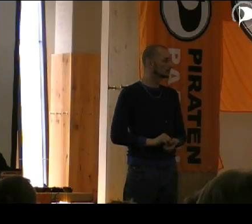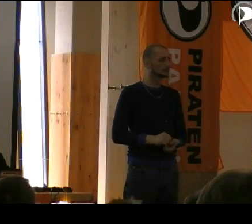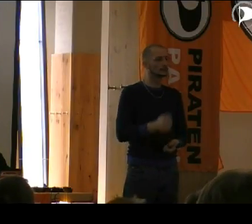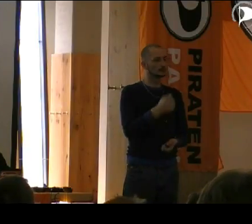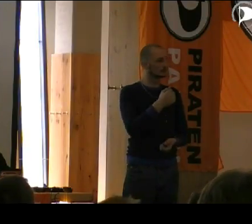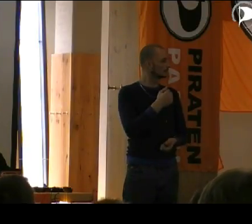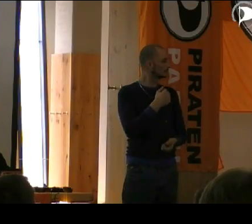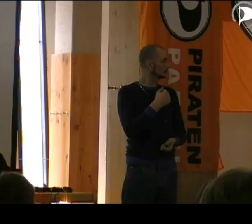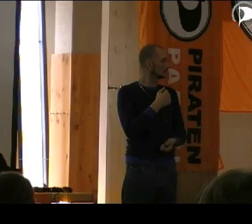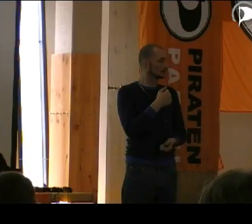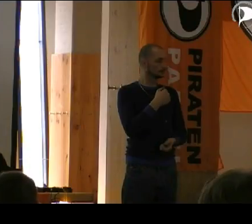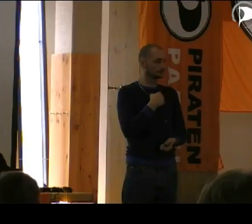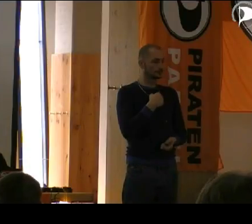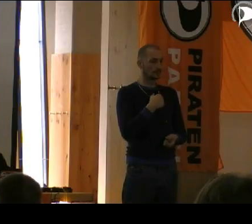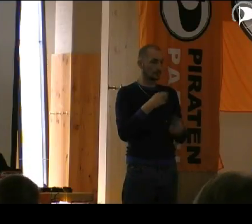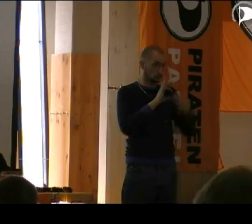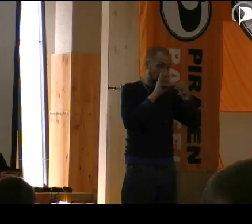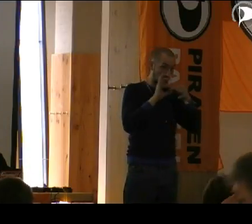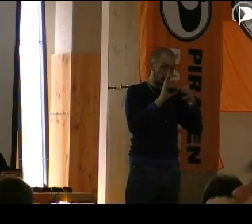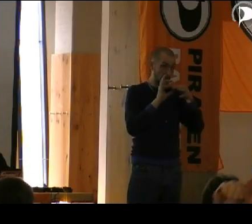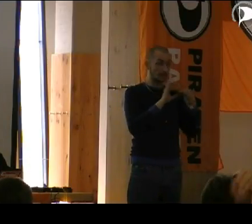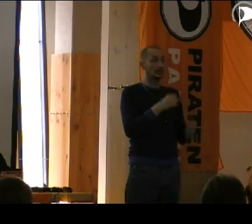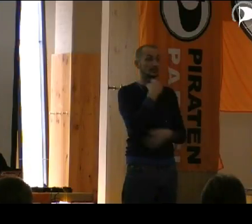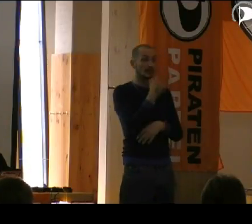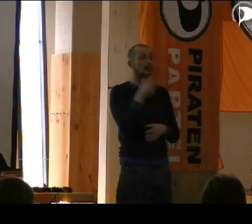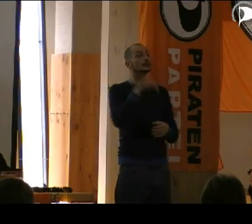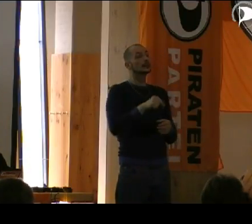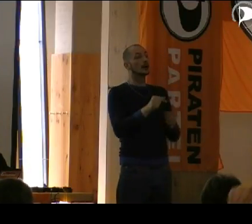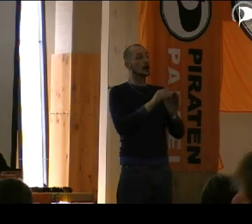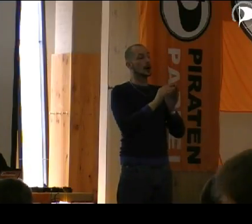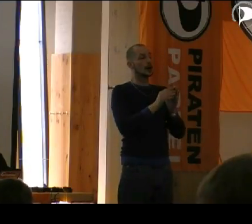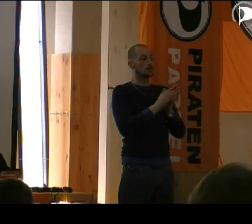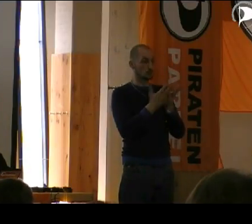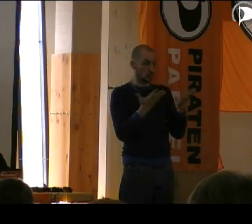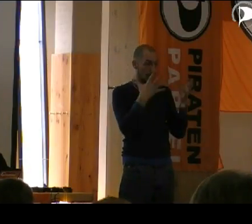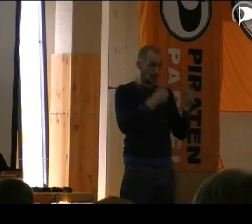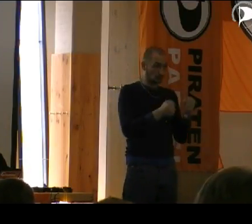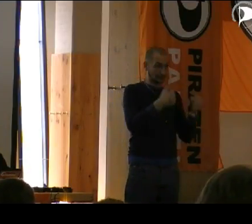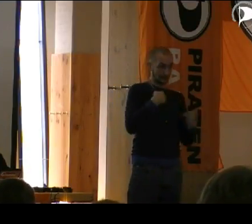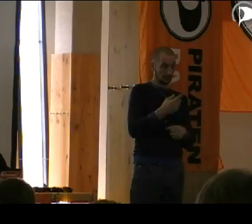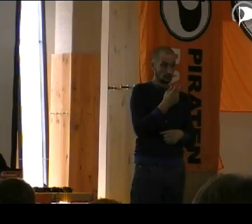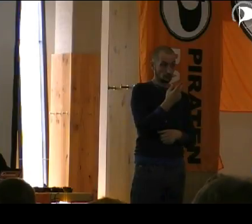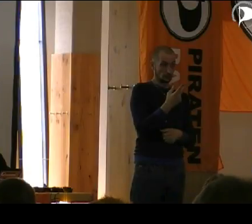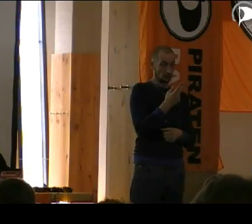ich wurde plötzlich sagt dazu sagen so kann ich zum kapitän war ich angesagt